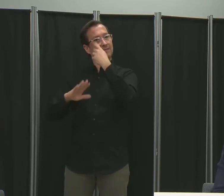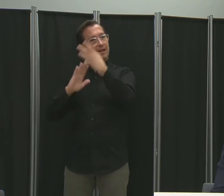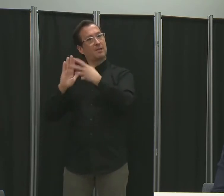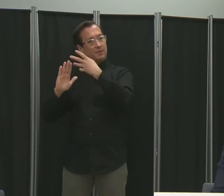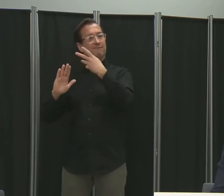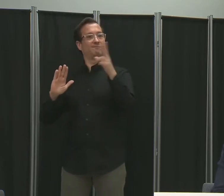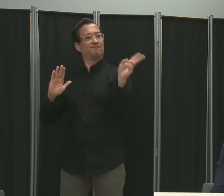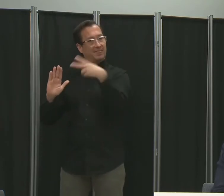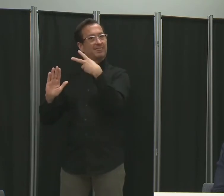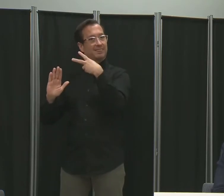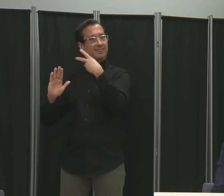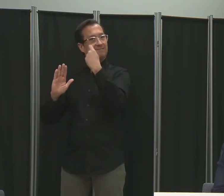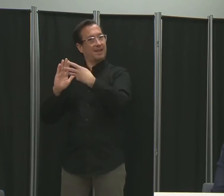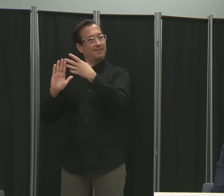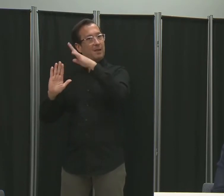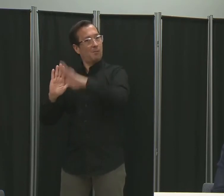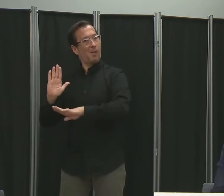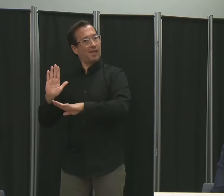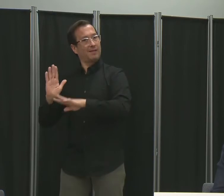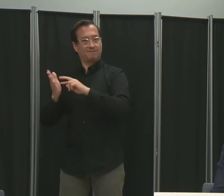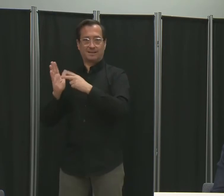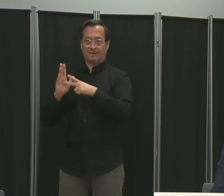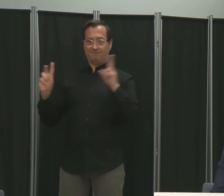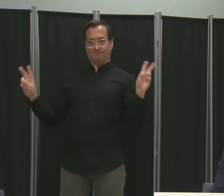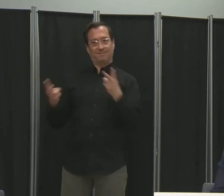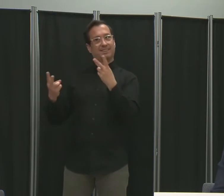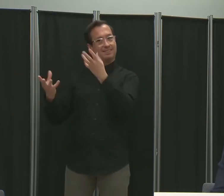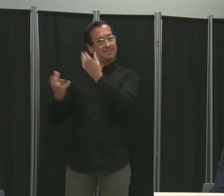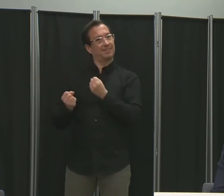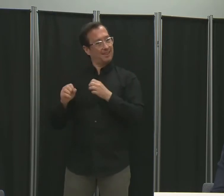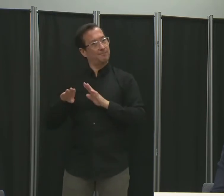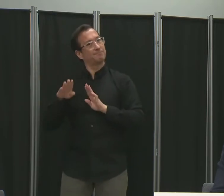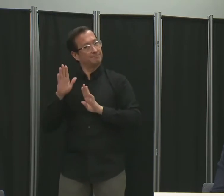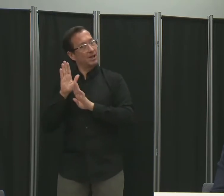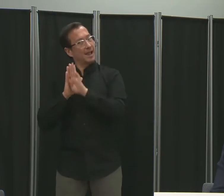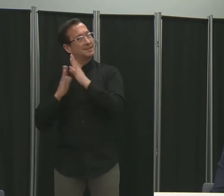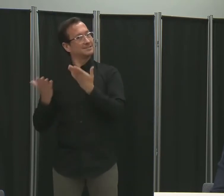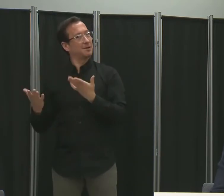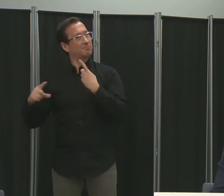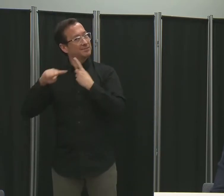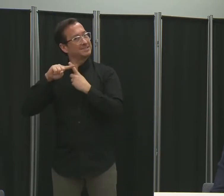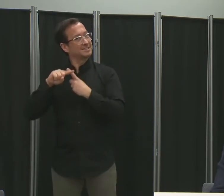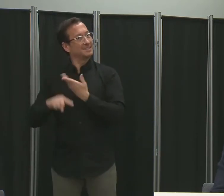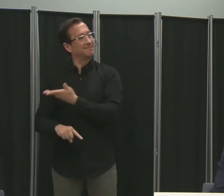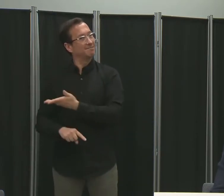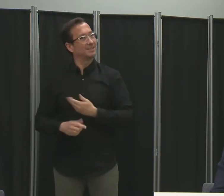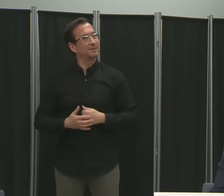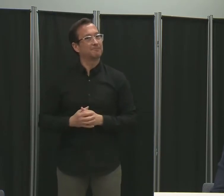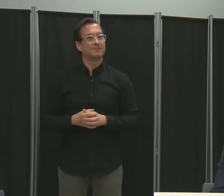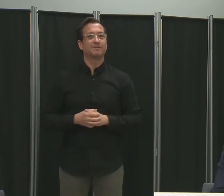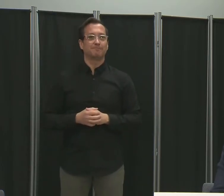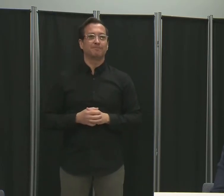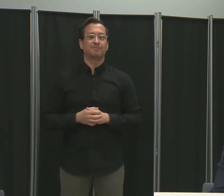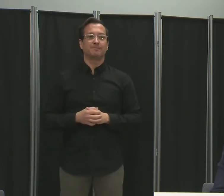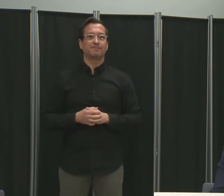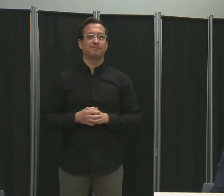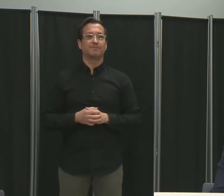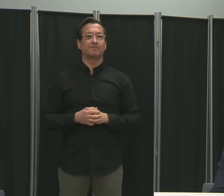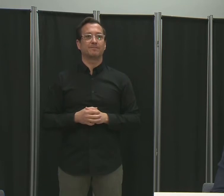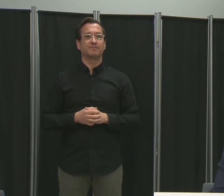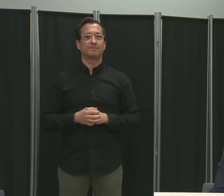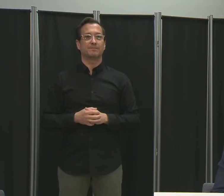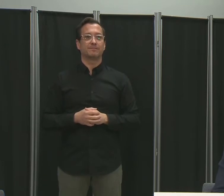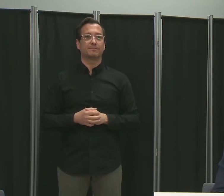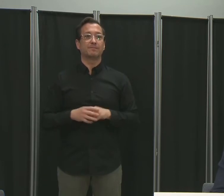une progression qui va dans la bonne direction à ces chiffres là s'ajoutent évidemment tout le déploiement des unités mobiles